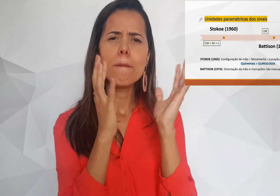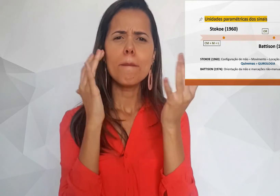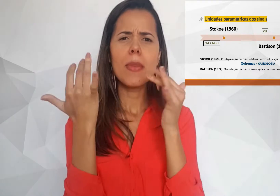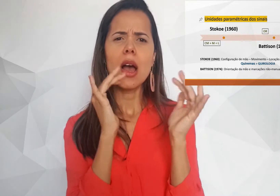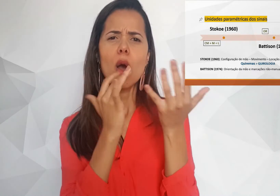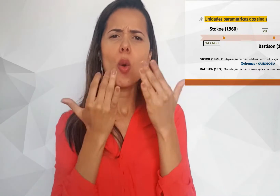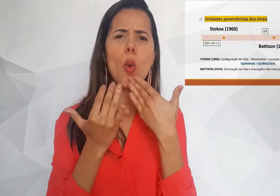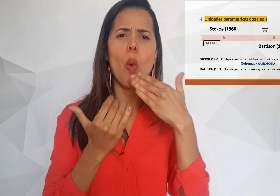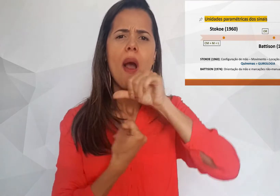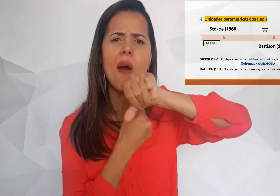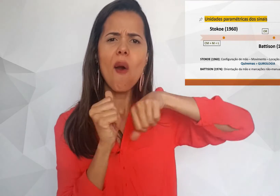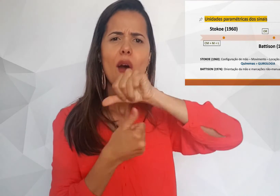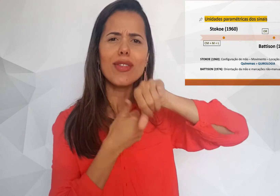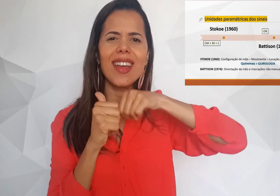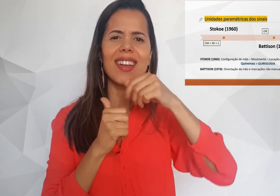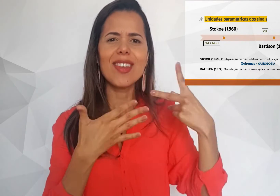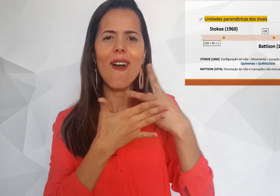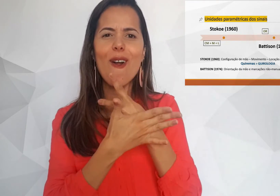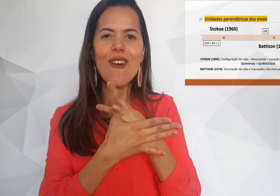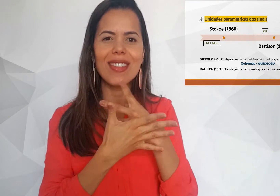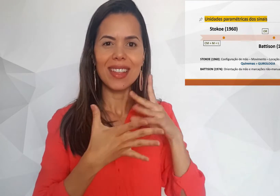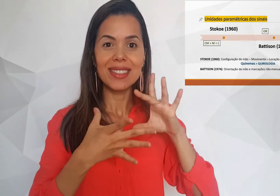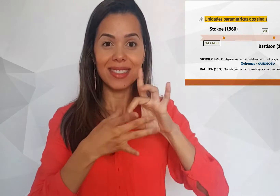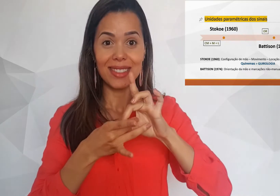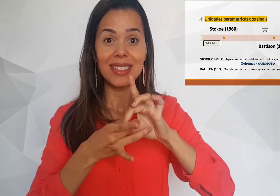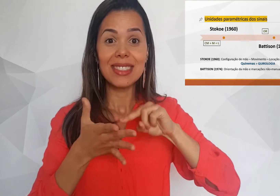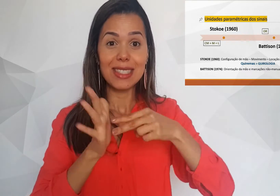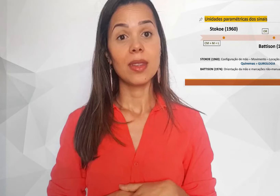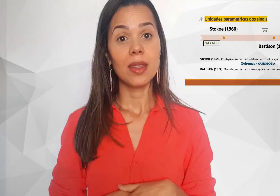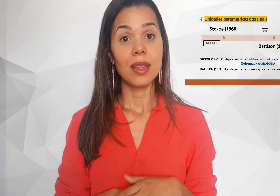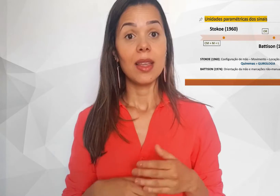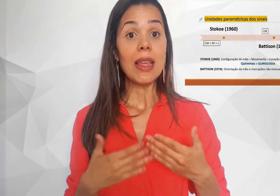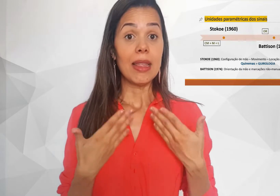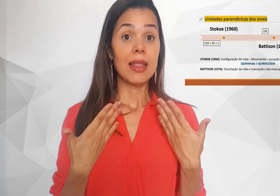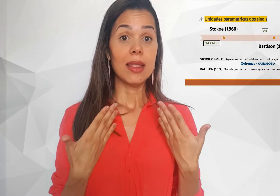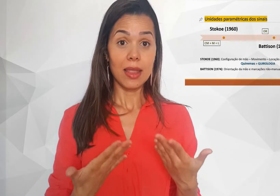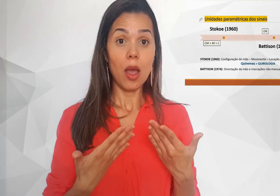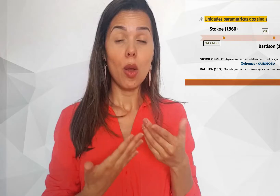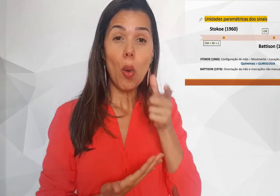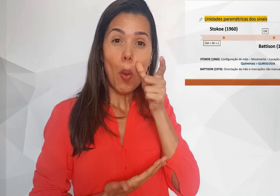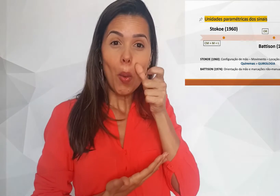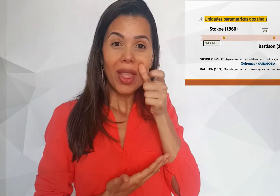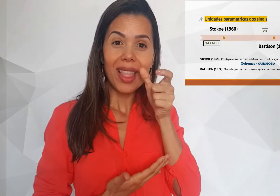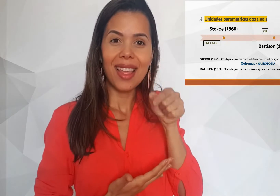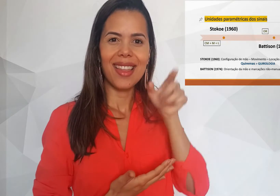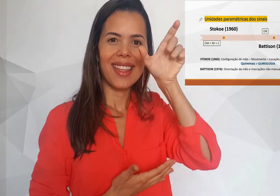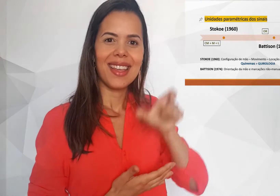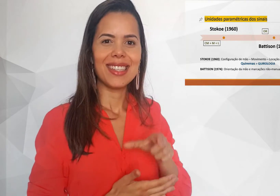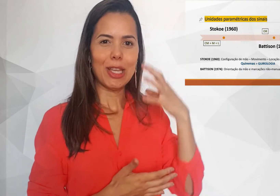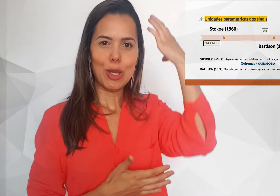a partir desse tipo de análise. O interesse de Stokely nesse momento